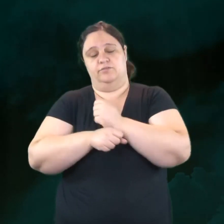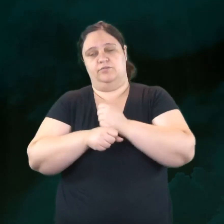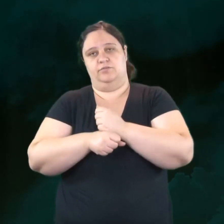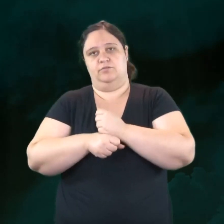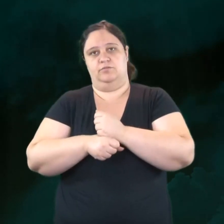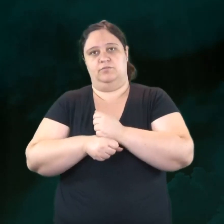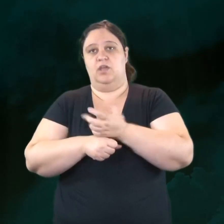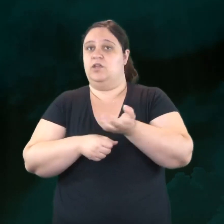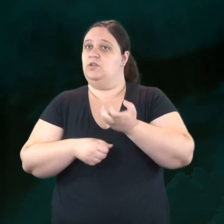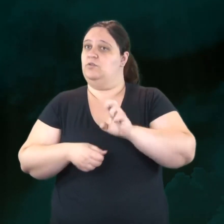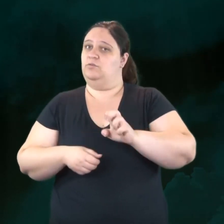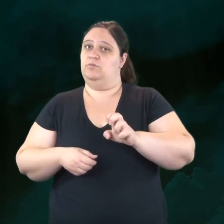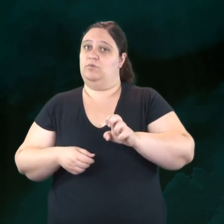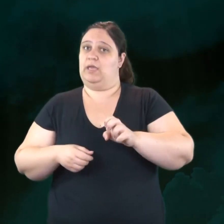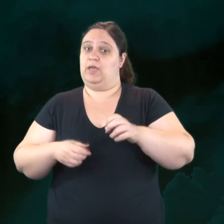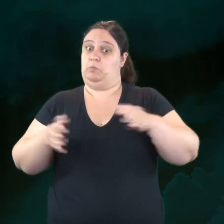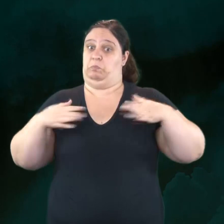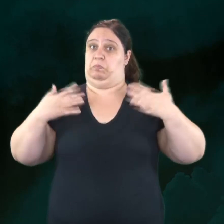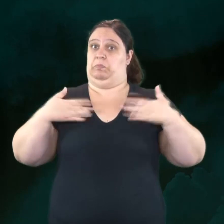mim está bem próximo.